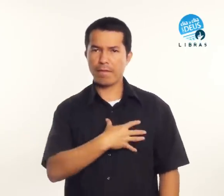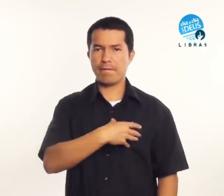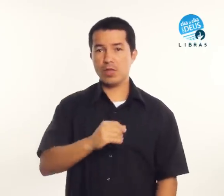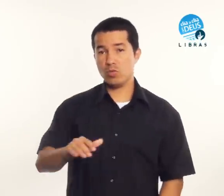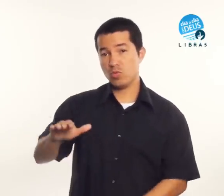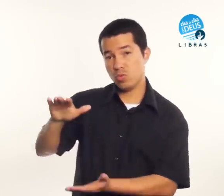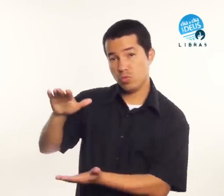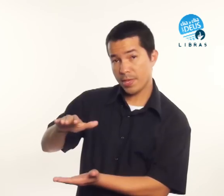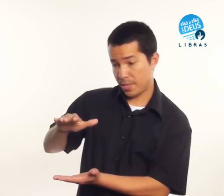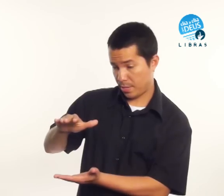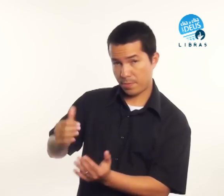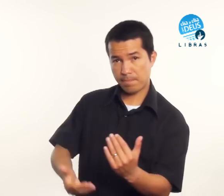filho menor